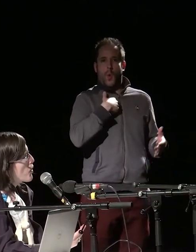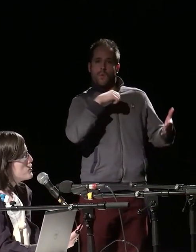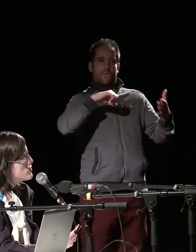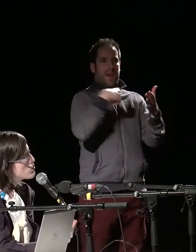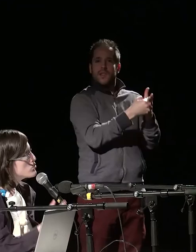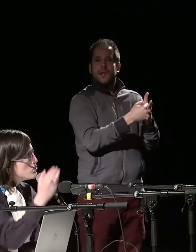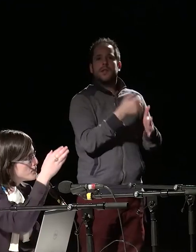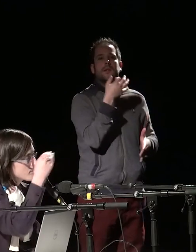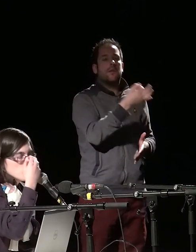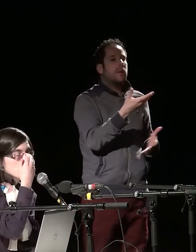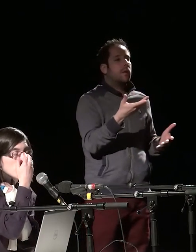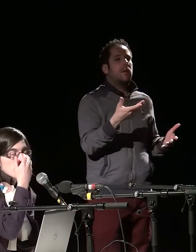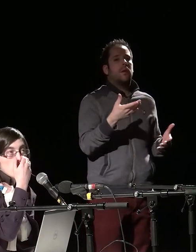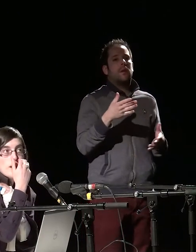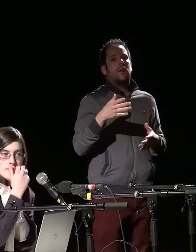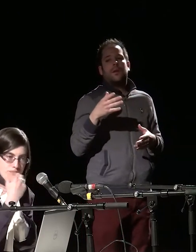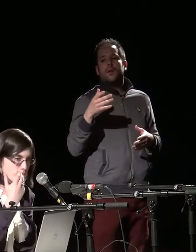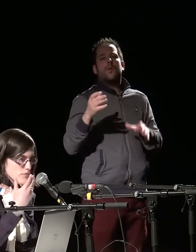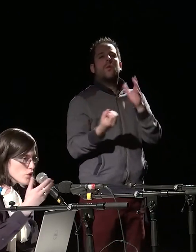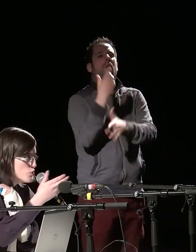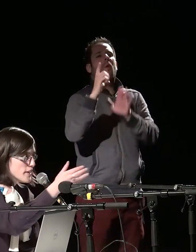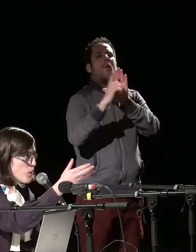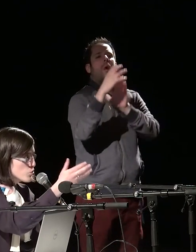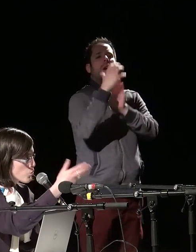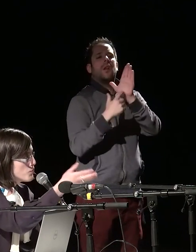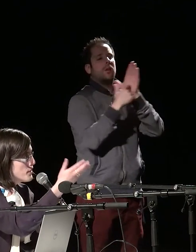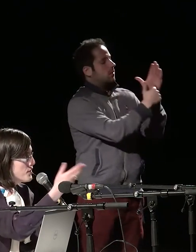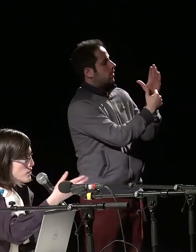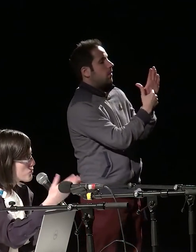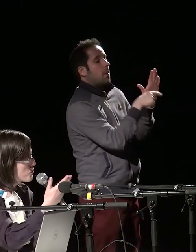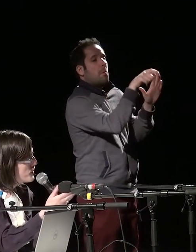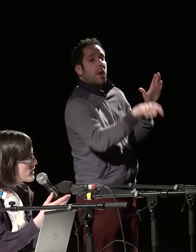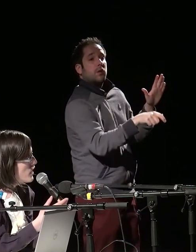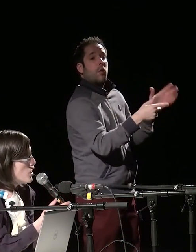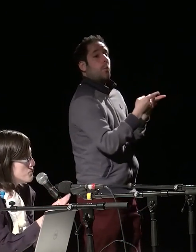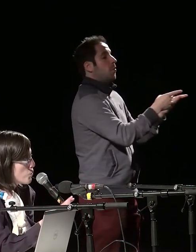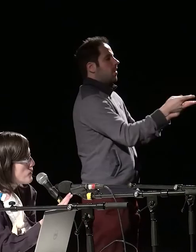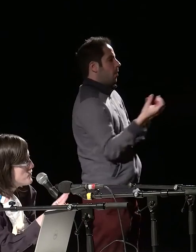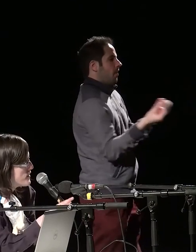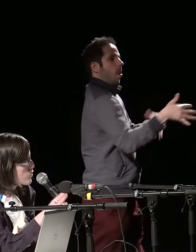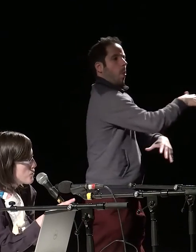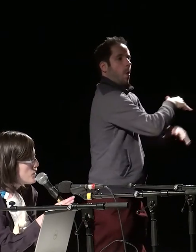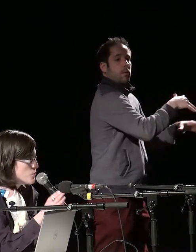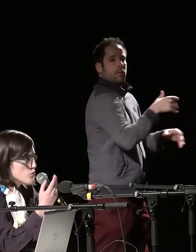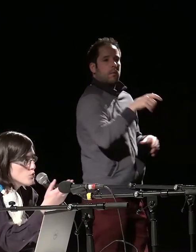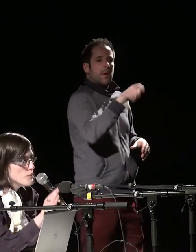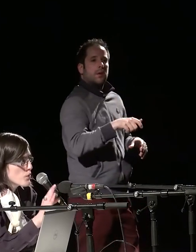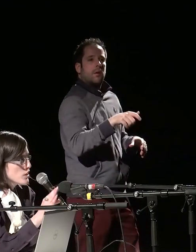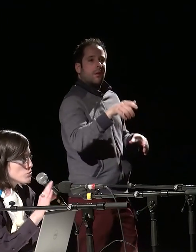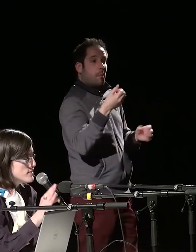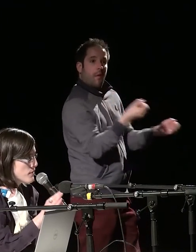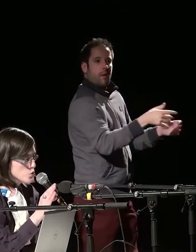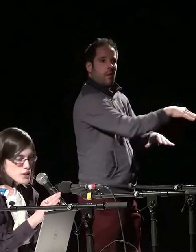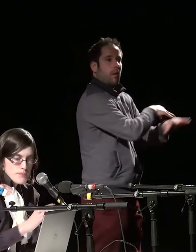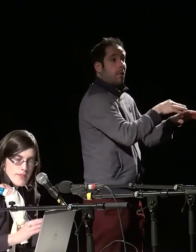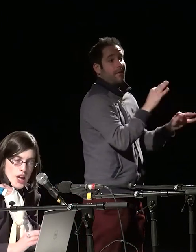reprendre la formulation du nouveau texte de loi, là, les mecs qui portent trouble manifeste à l'ordre public. Trouble manifeste à l'ordre public, je pense que lutter pour la